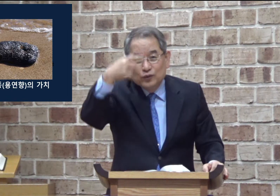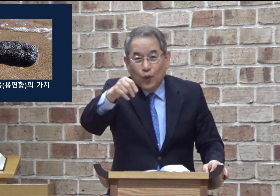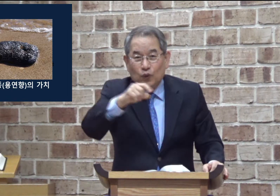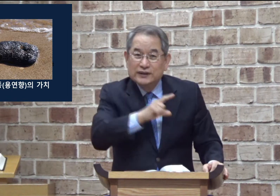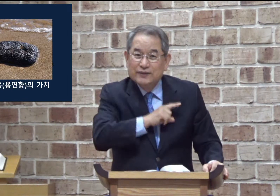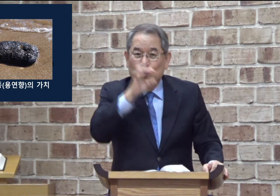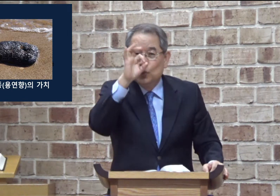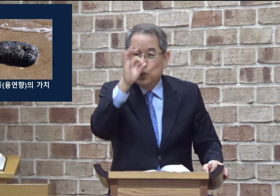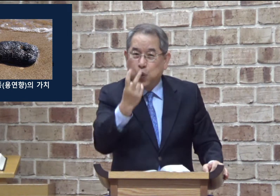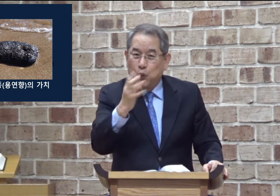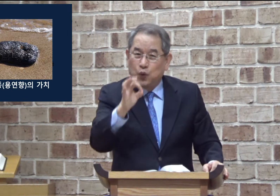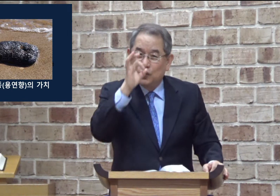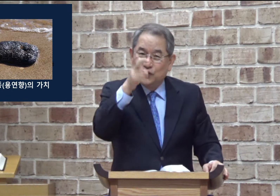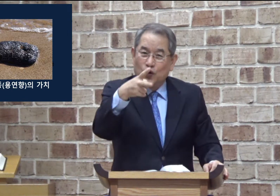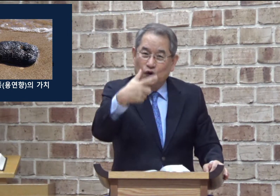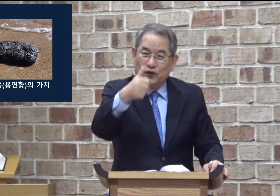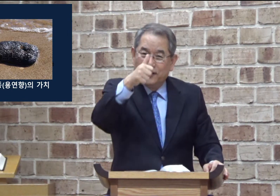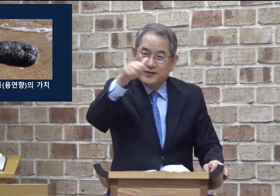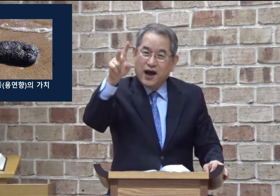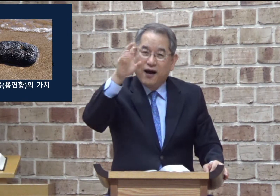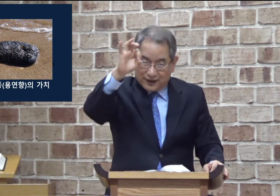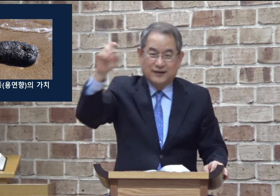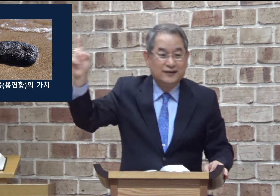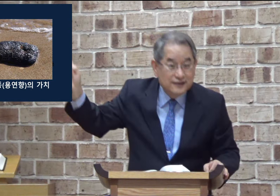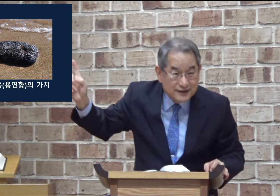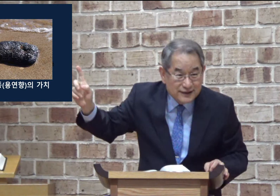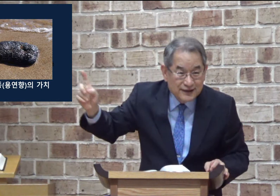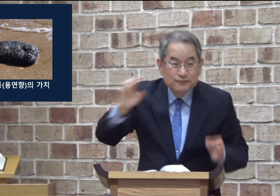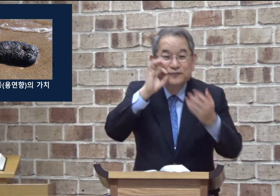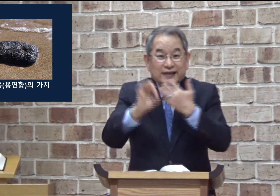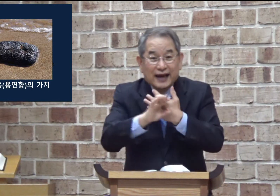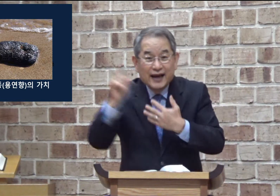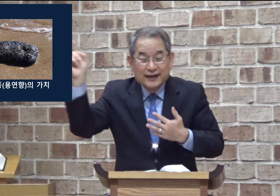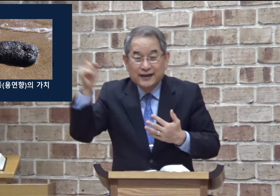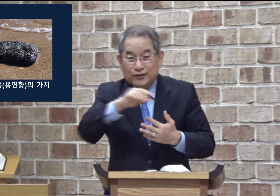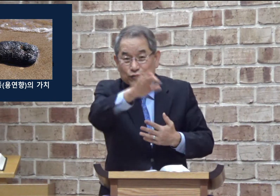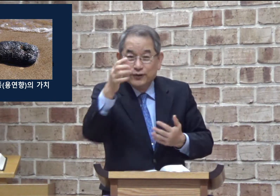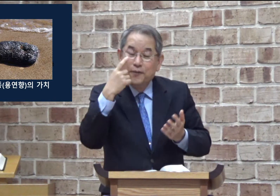부릅니다. 만약에 이것을 발견했다면 부자가 됩니다. 예를 들면